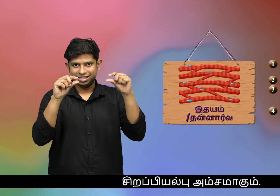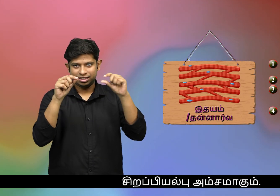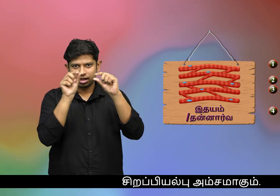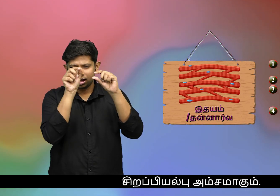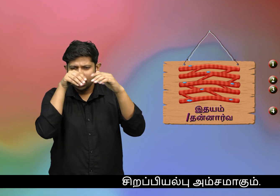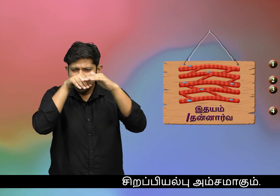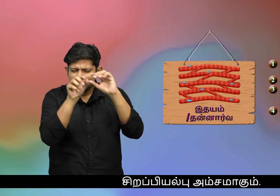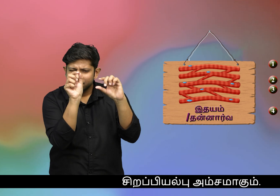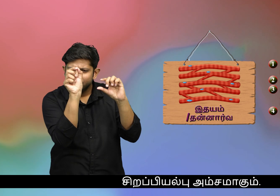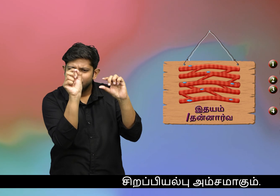சிறப்பியல்பு அம்சமாகும்.